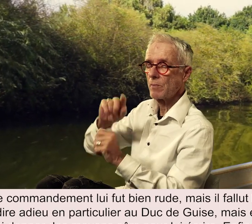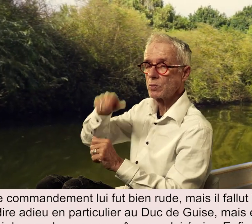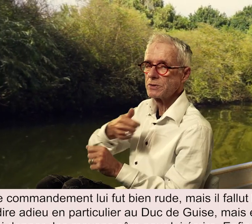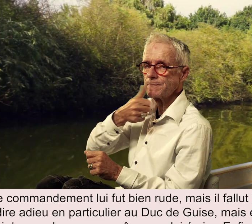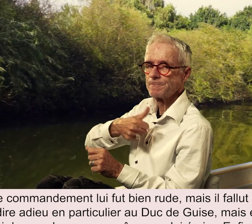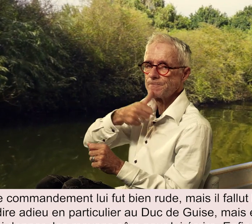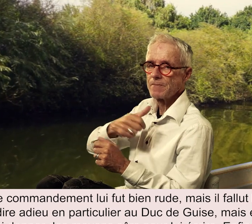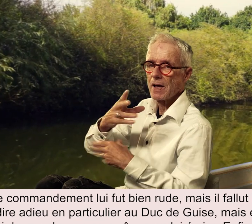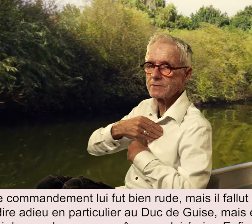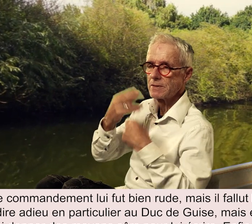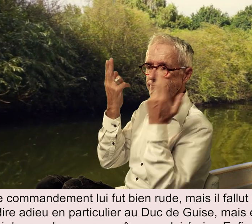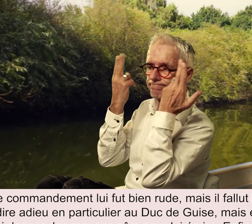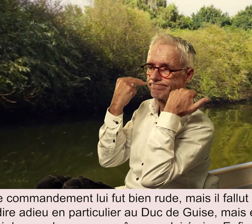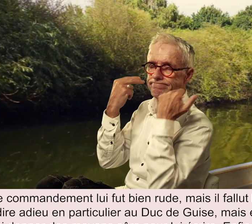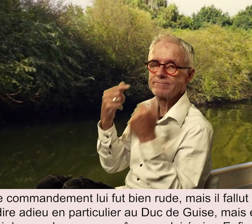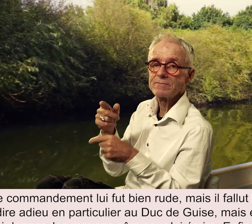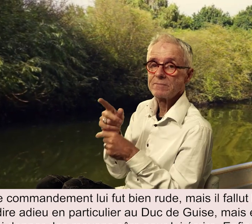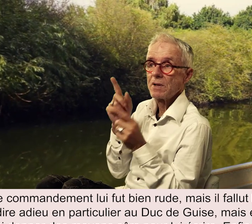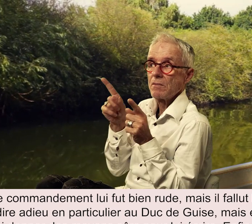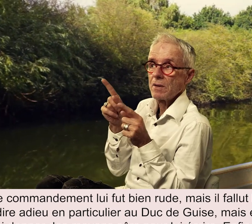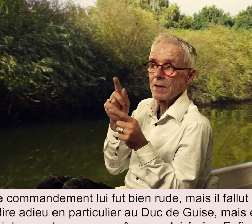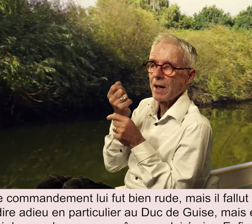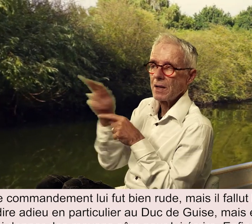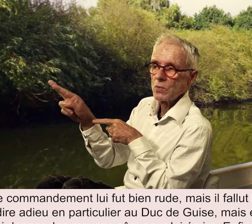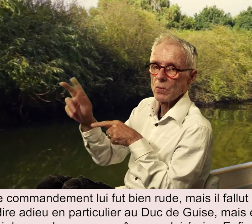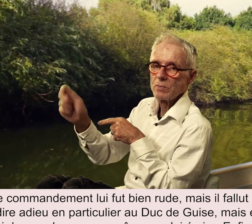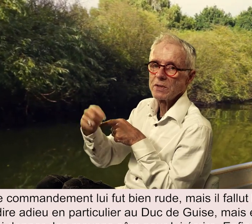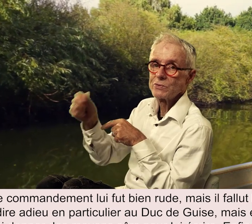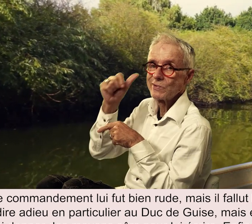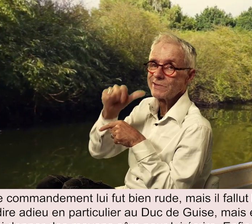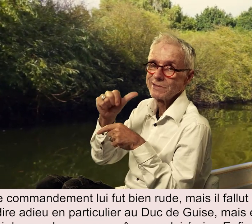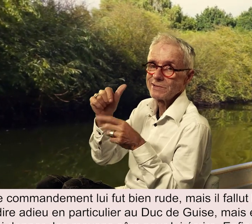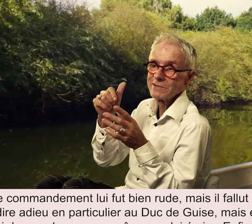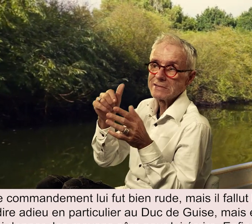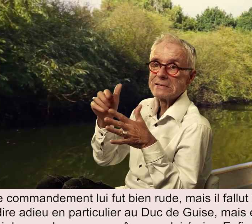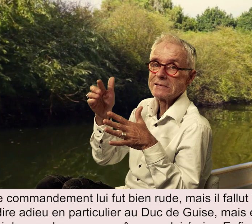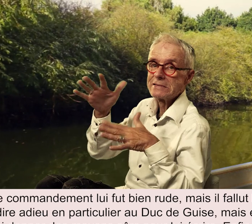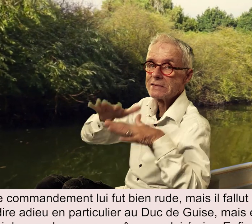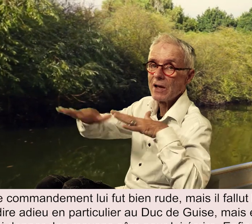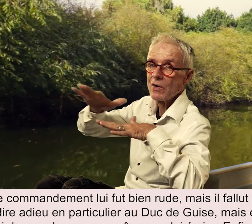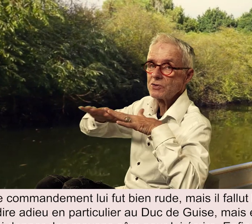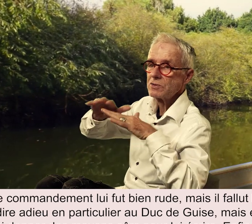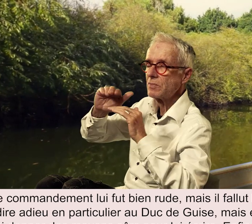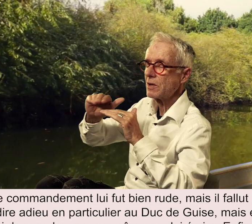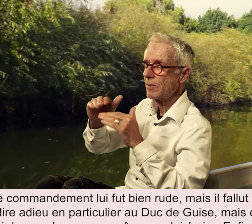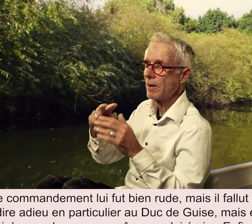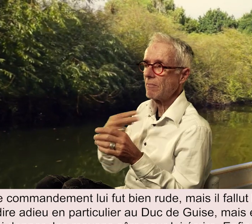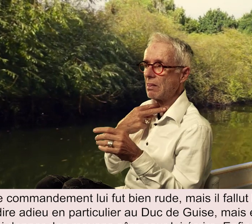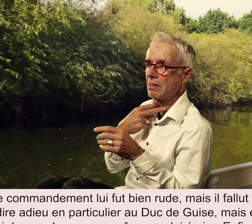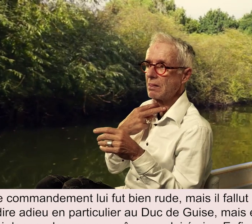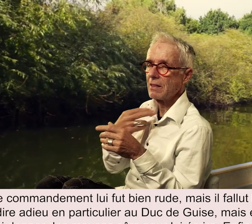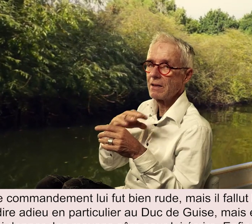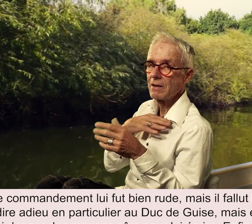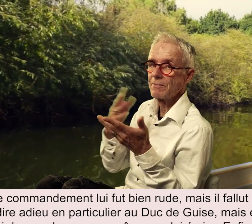l'exécuter. Elle trouva moyen de dire adieu en particulier au duc de Guise, mais elle se trouva bien embarrassée à